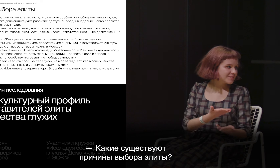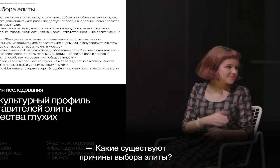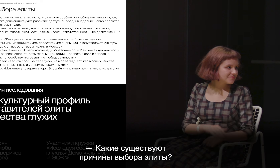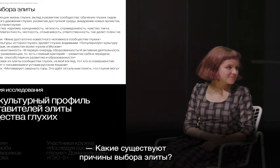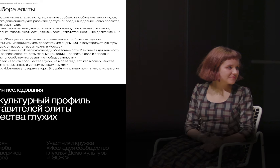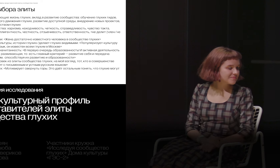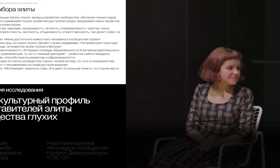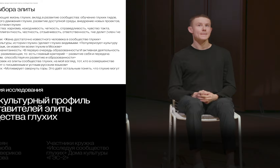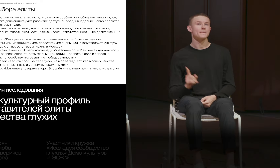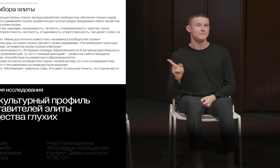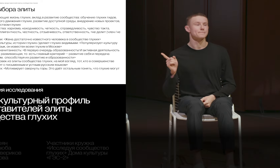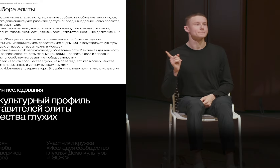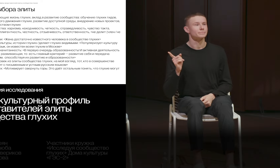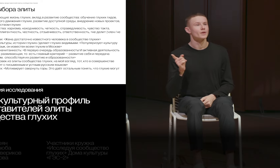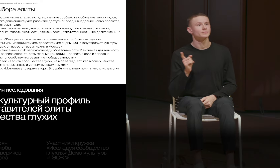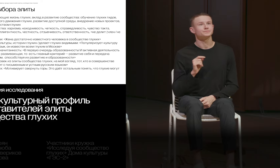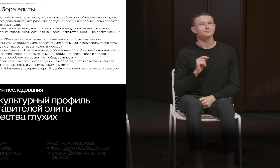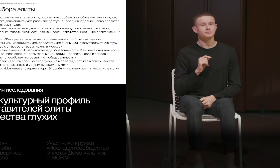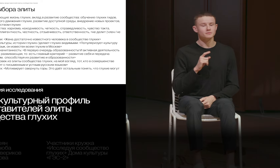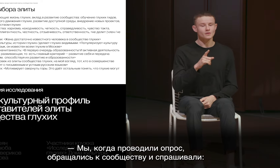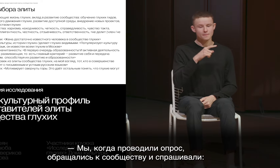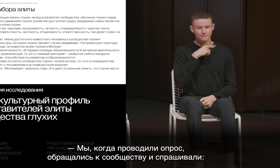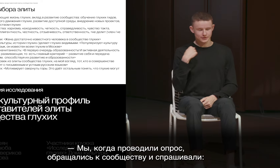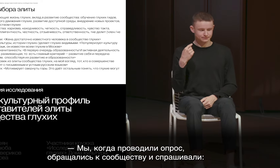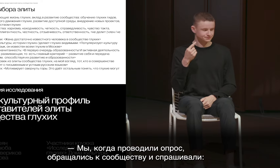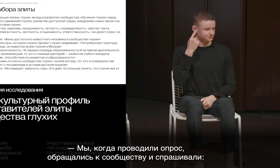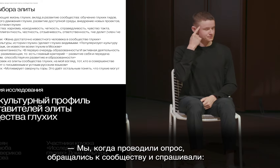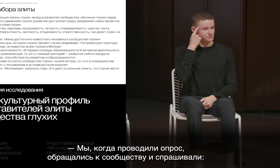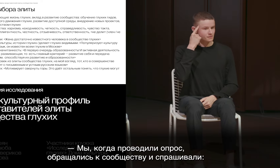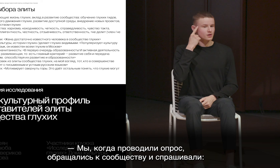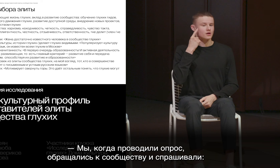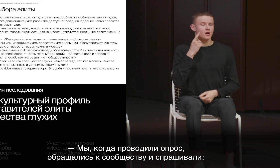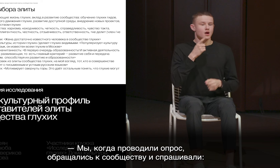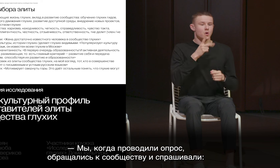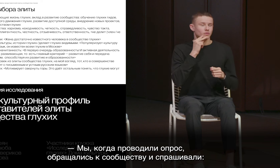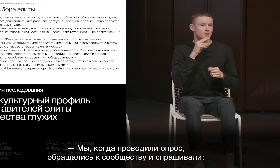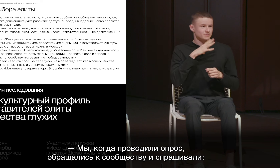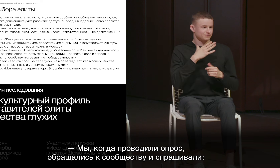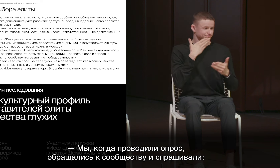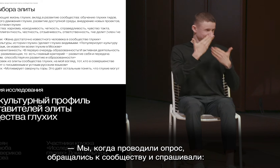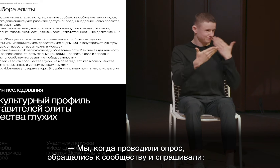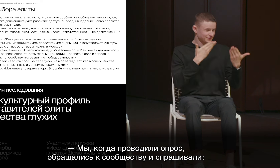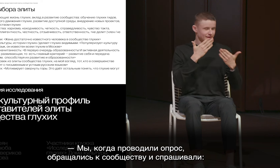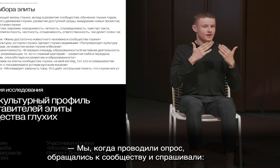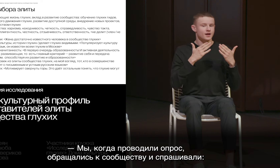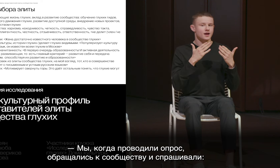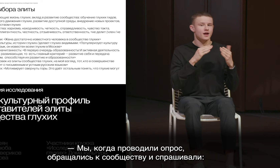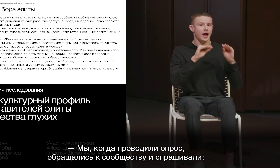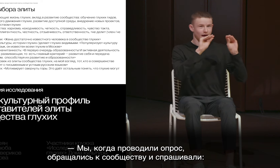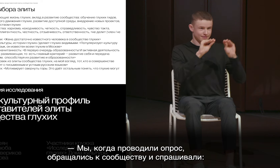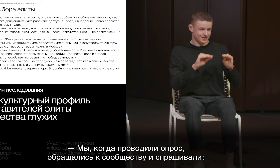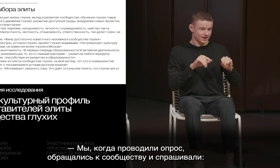Есть причина выбора элиты. Да-да-да. Да. Мы, когда проводили опрос